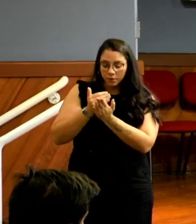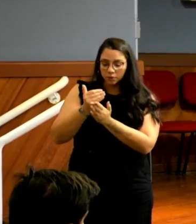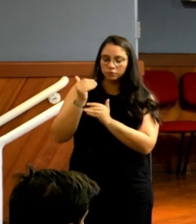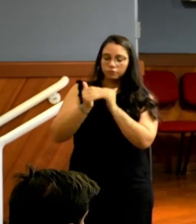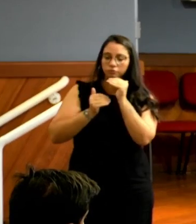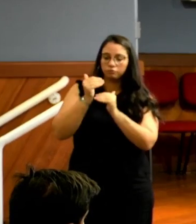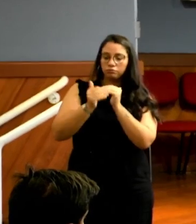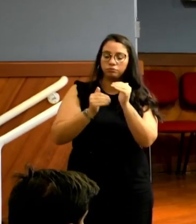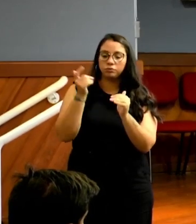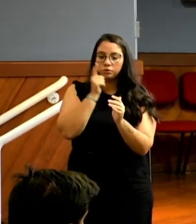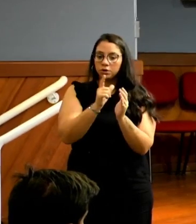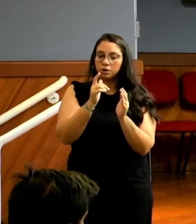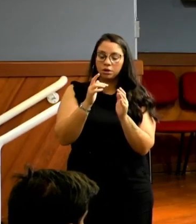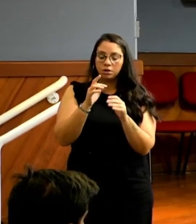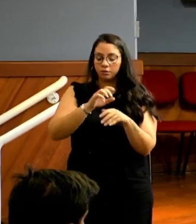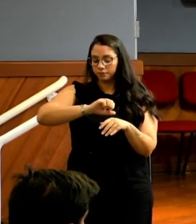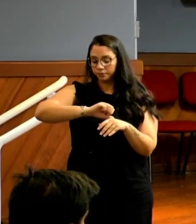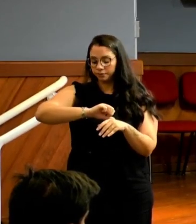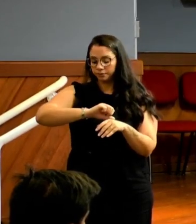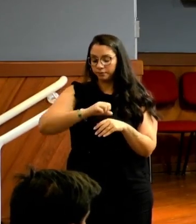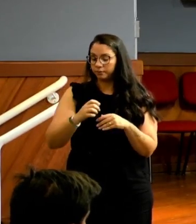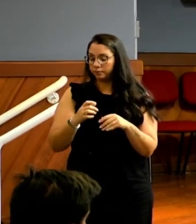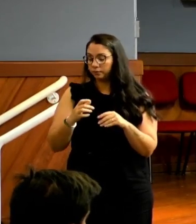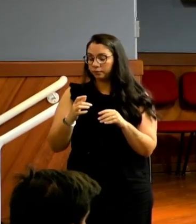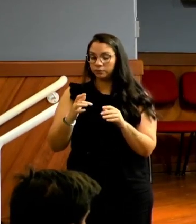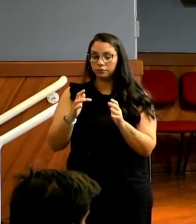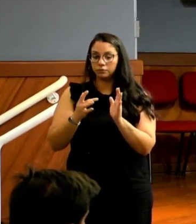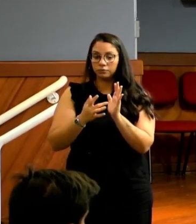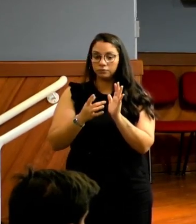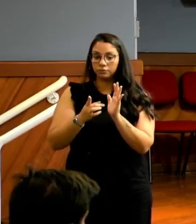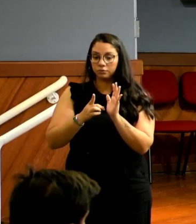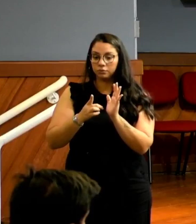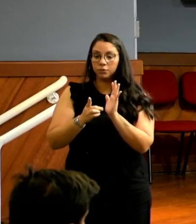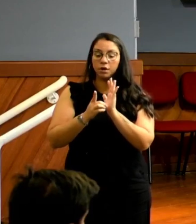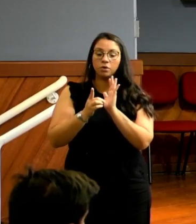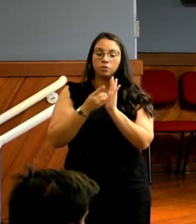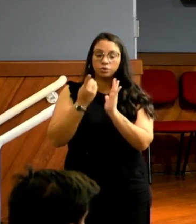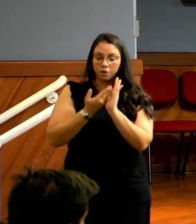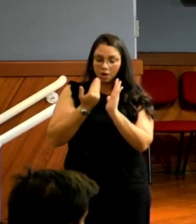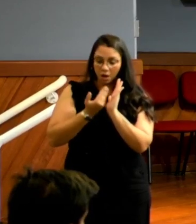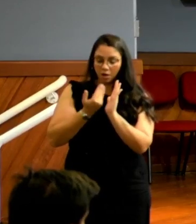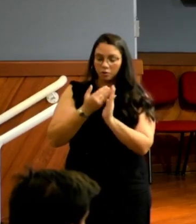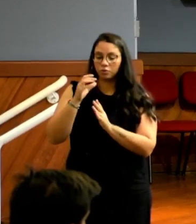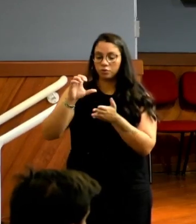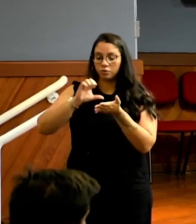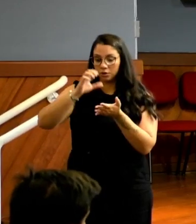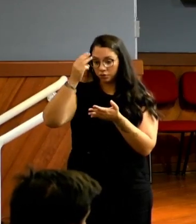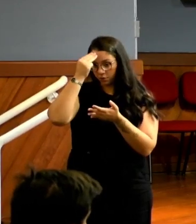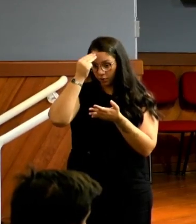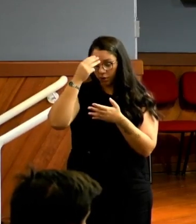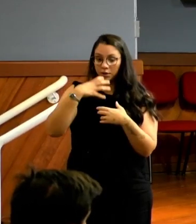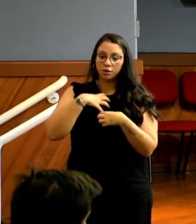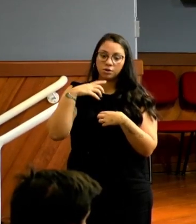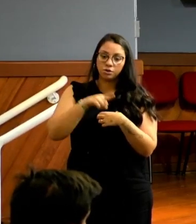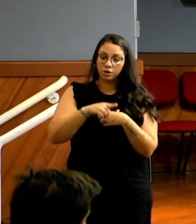consigo ter um diário de demonstrar que a partir de hoje o projeto de digitalização da Câmara, do CMU, sei lá da onde, ele é desse jeito, né?